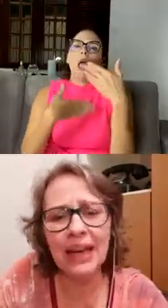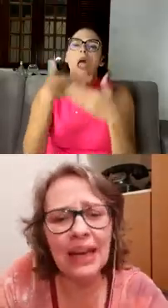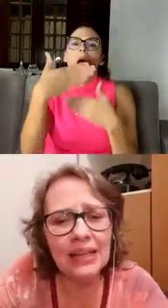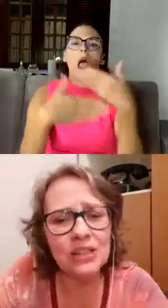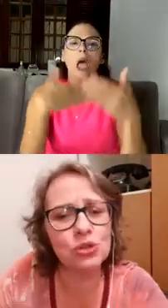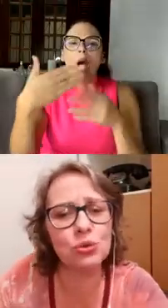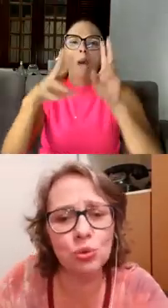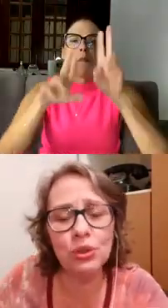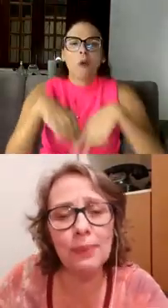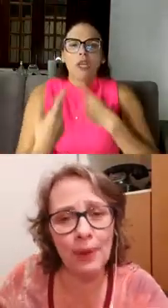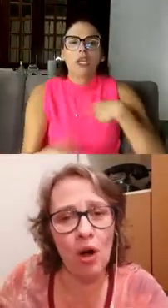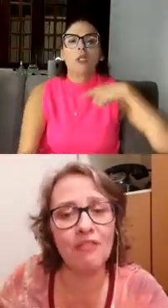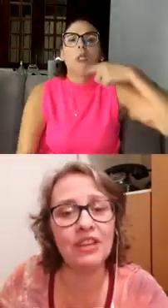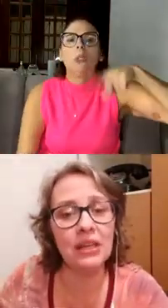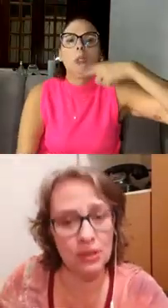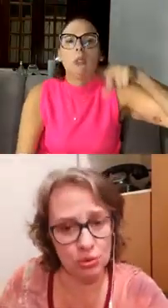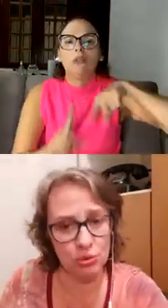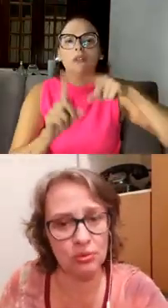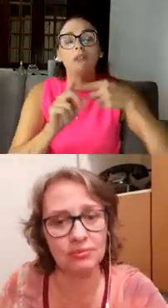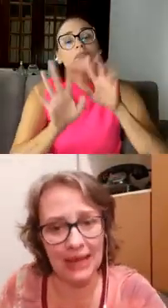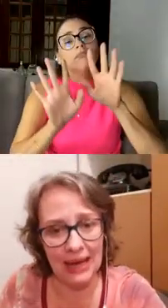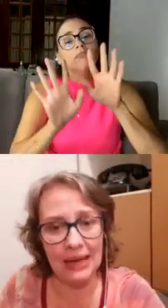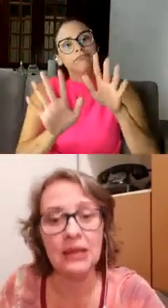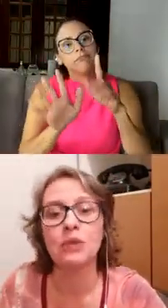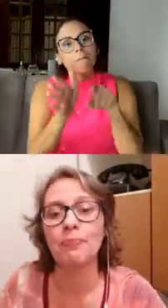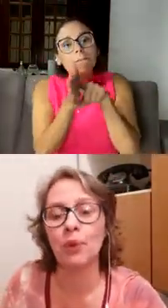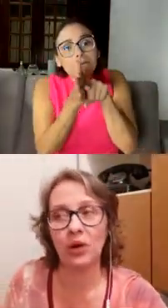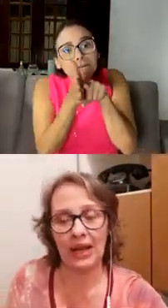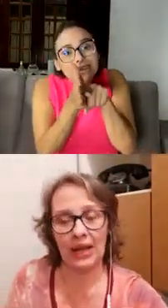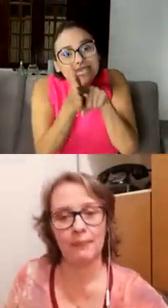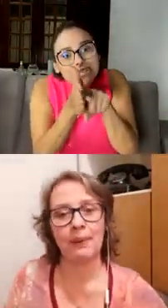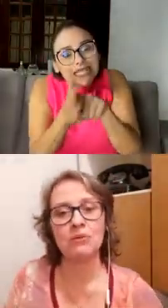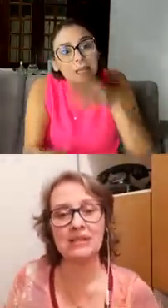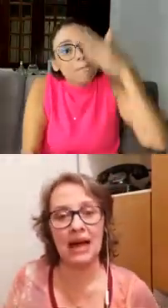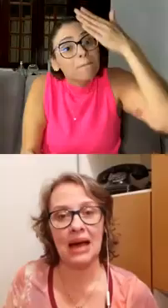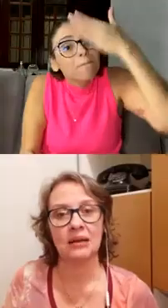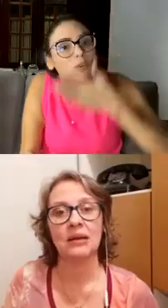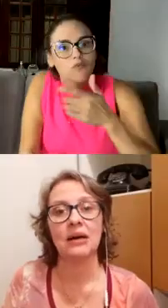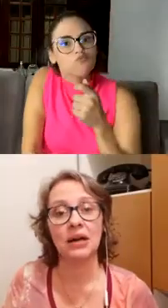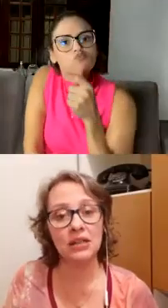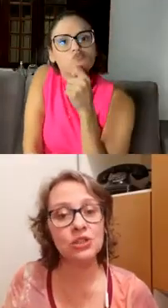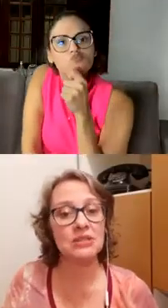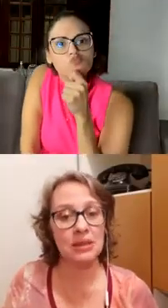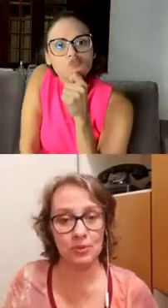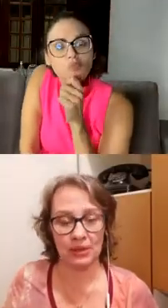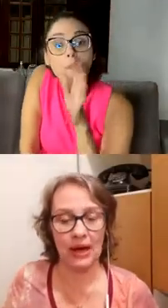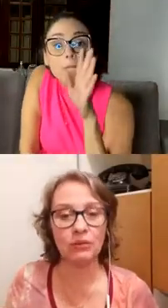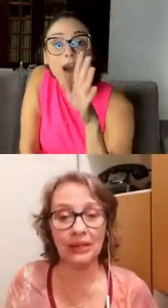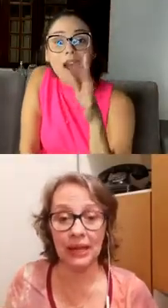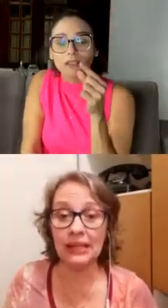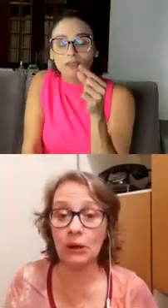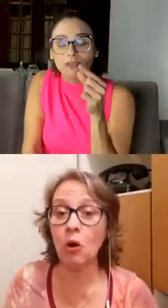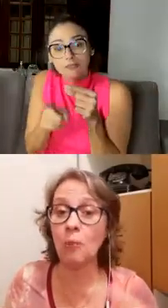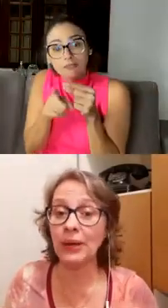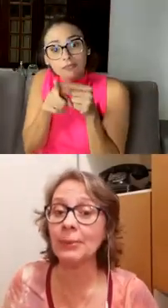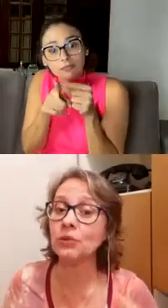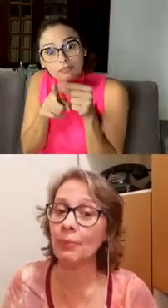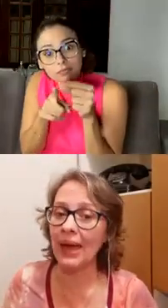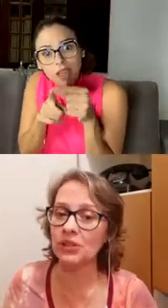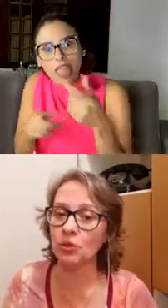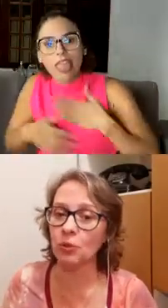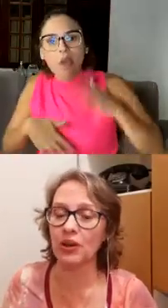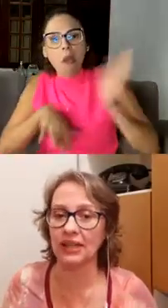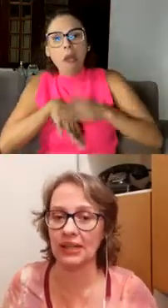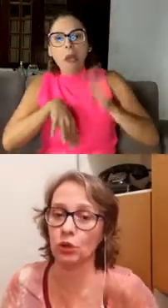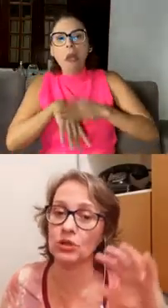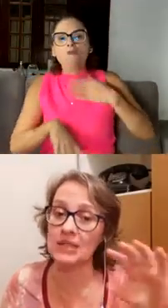Não tem estudo que prove isso, tá? Porém, para usar anticoncepcional, tem que ter um acompanhamento